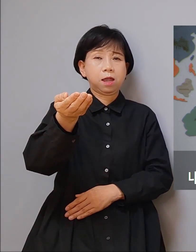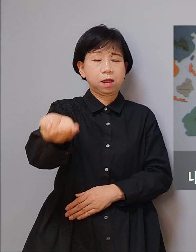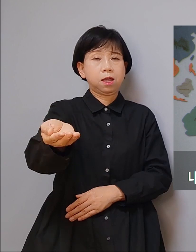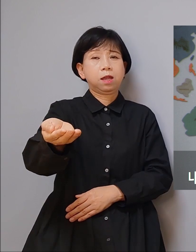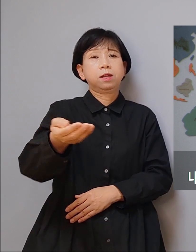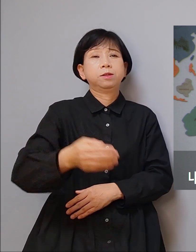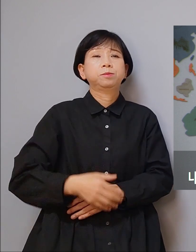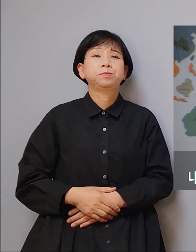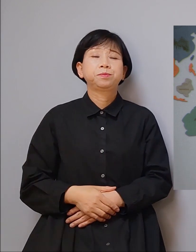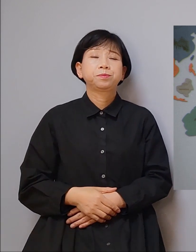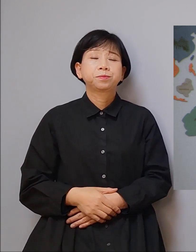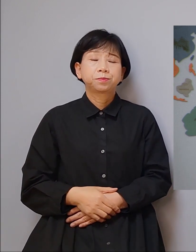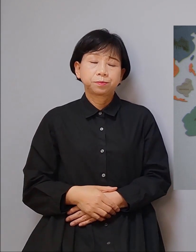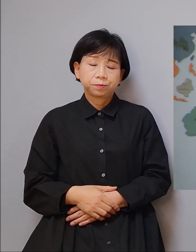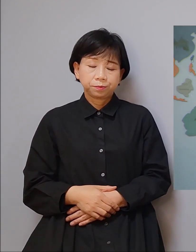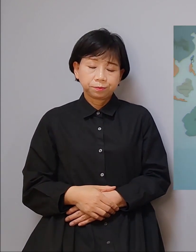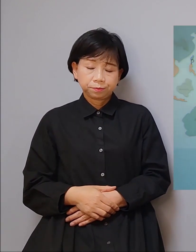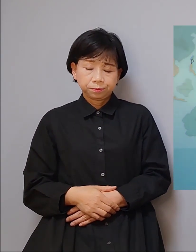져가라.